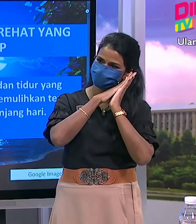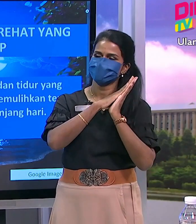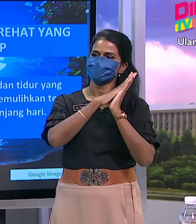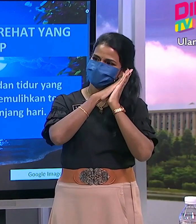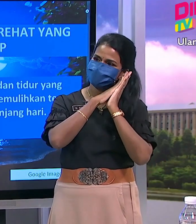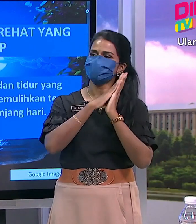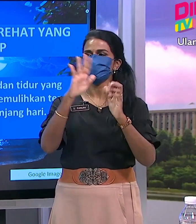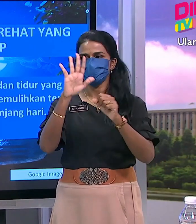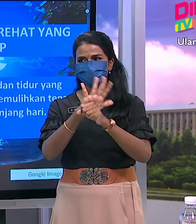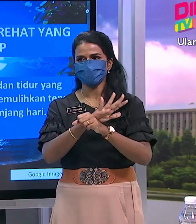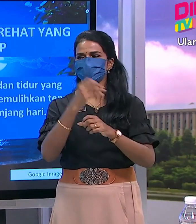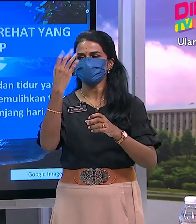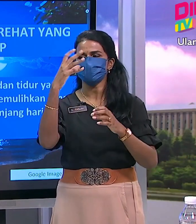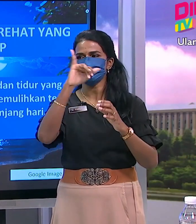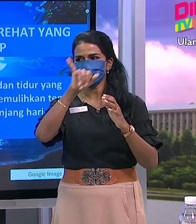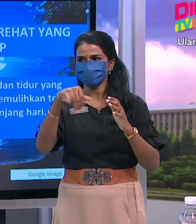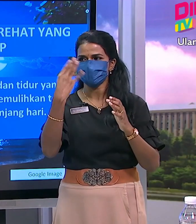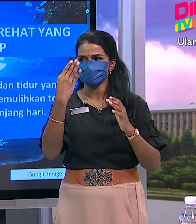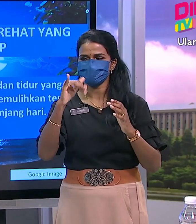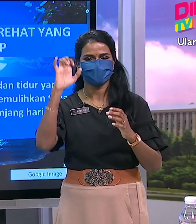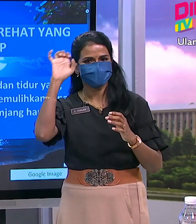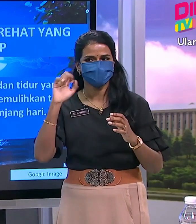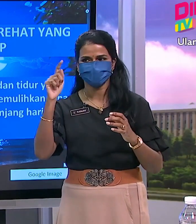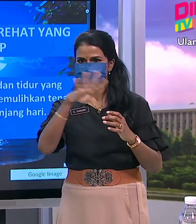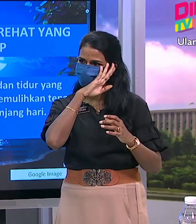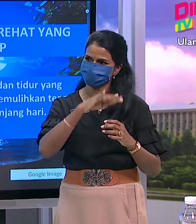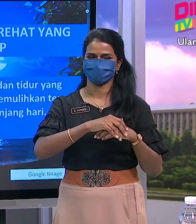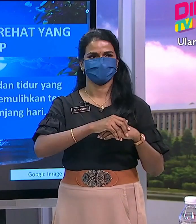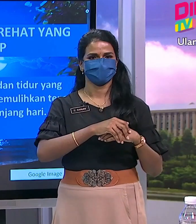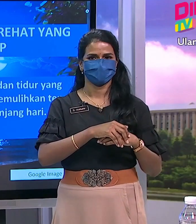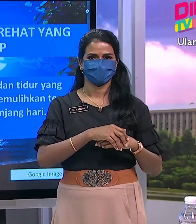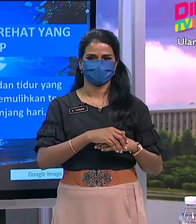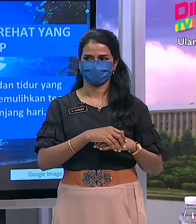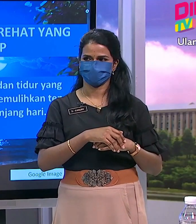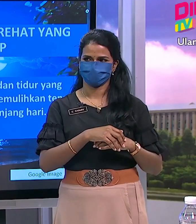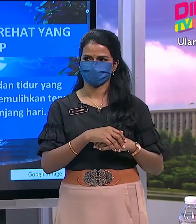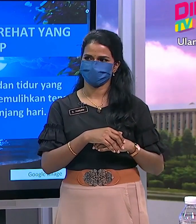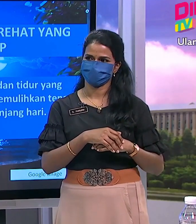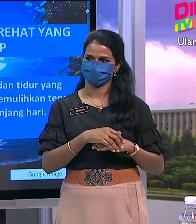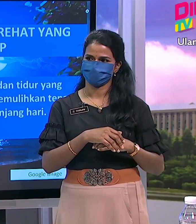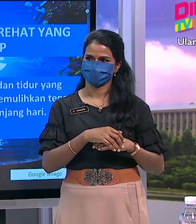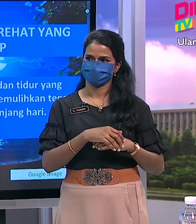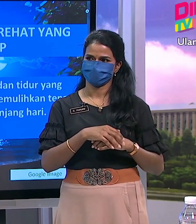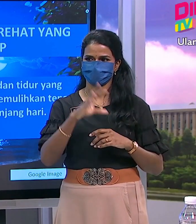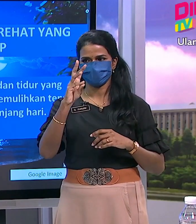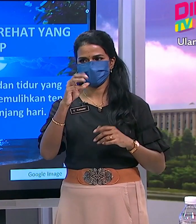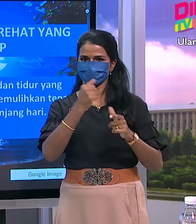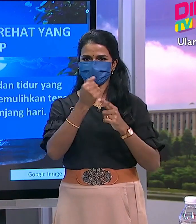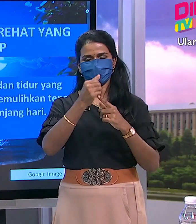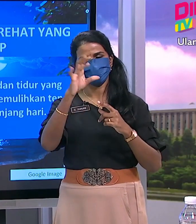betul? Tidur cukup. Berapa jam biasanya Ellie tidur? Saya biasanya 6 ke 7 jam. 6 atau